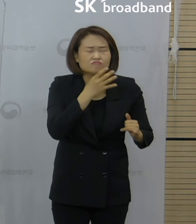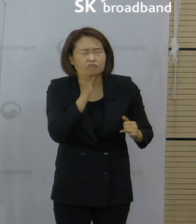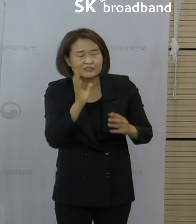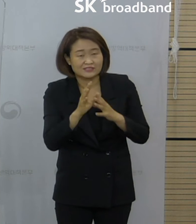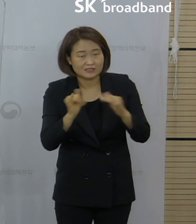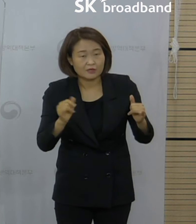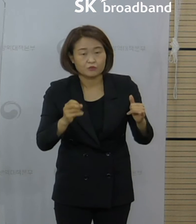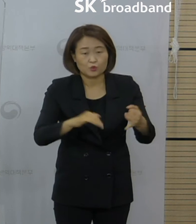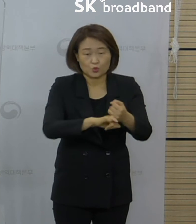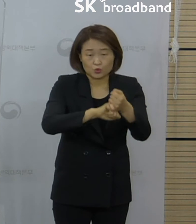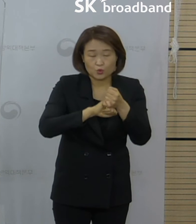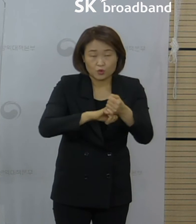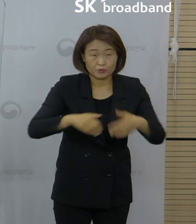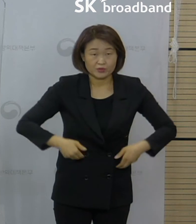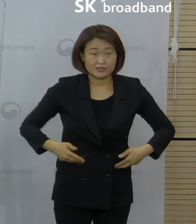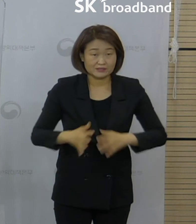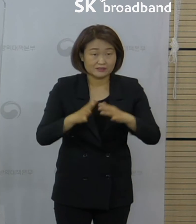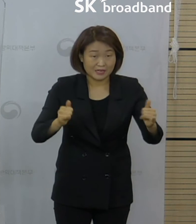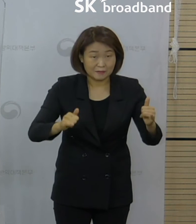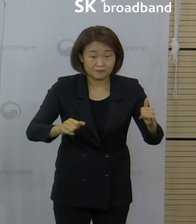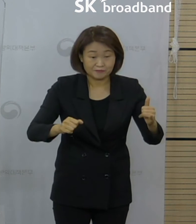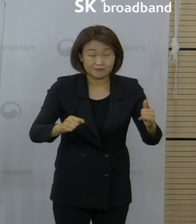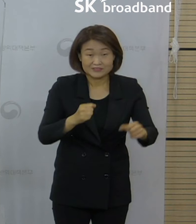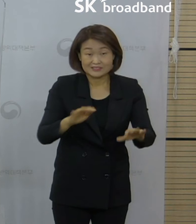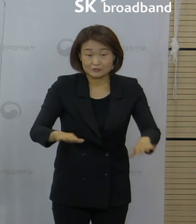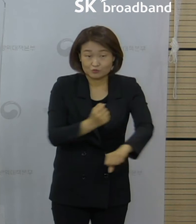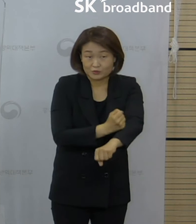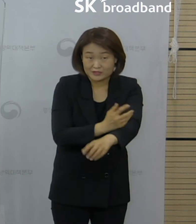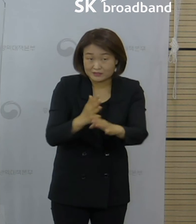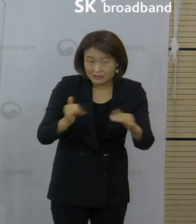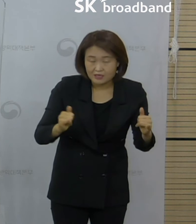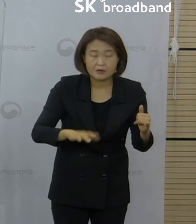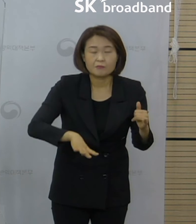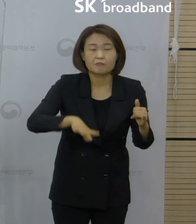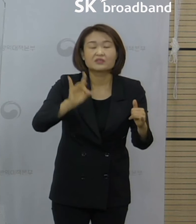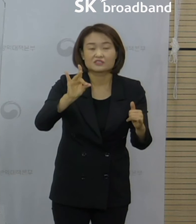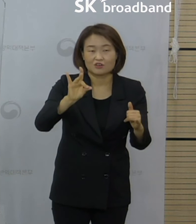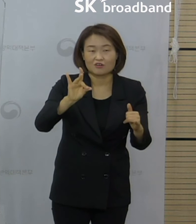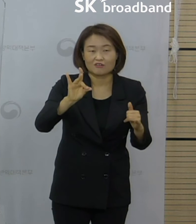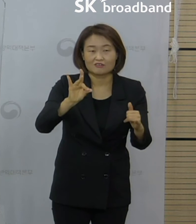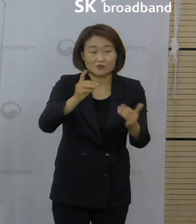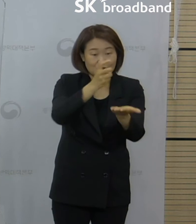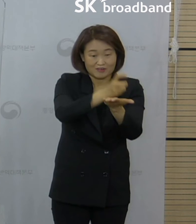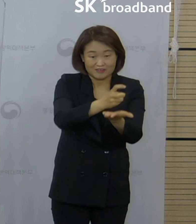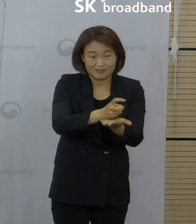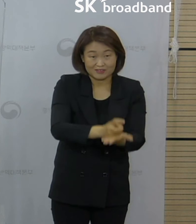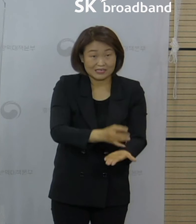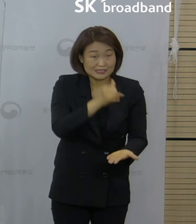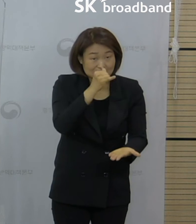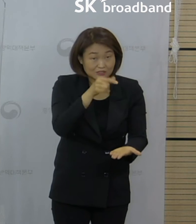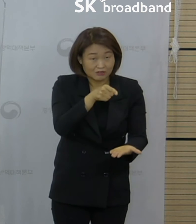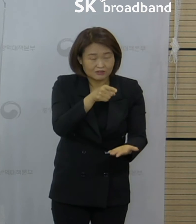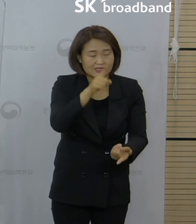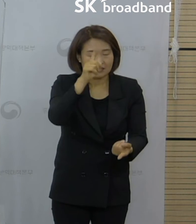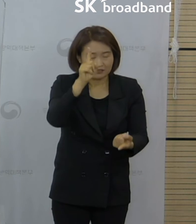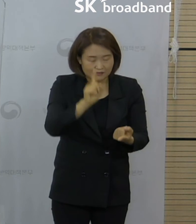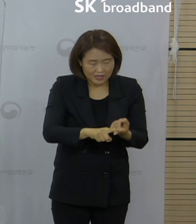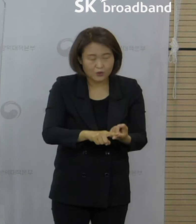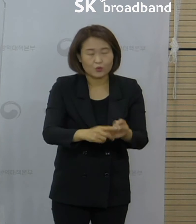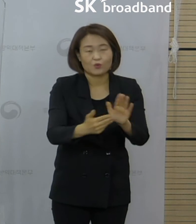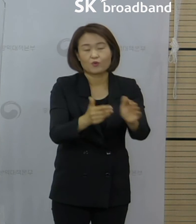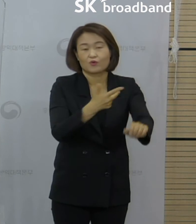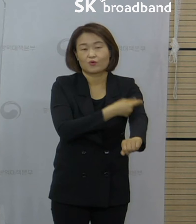필수 체계 유지를 위한 그 대상군들을 등 정해진 원칙에 따라서 접종을 하고 있는데 예방접종률